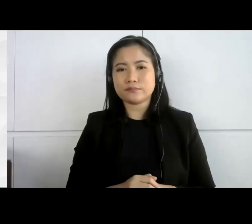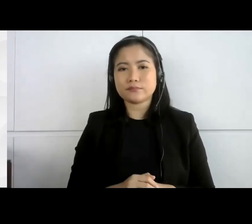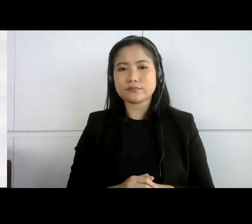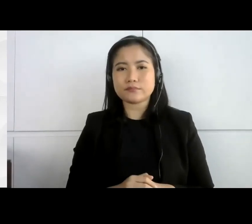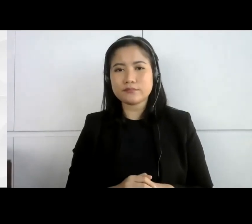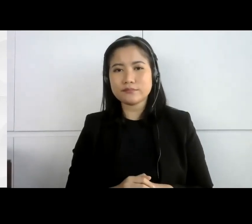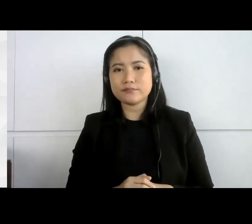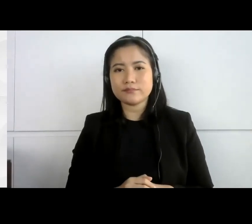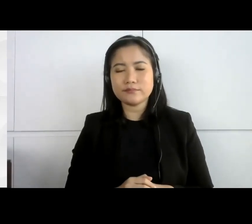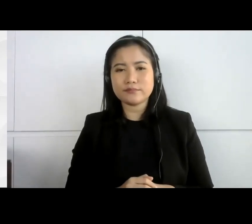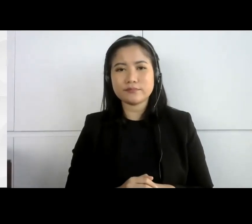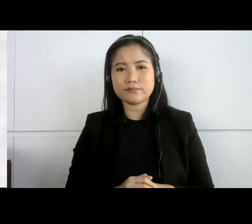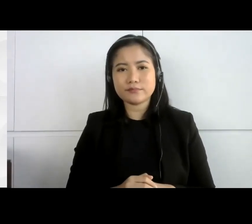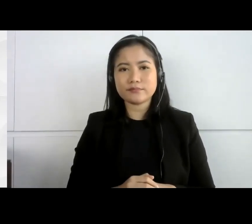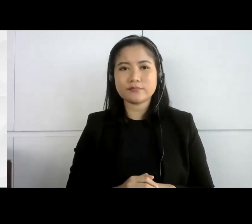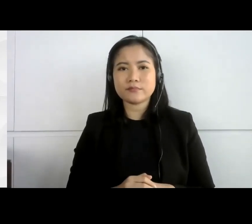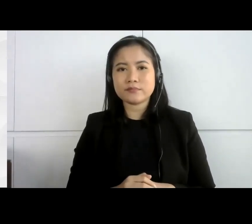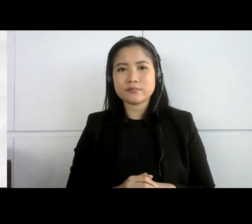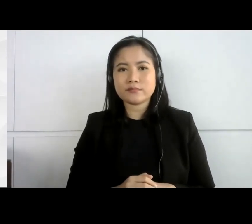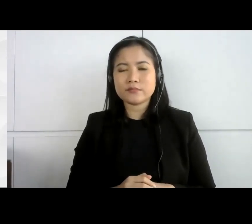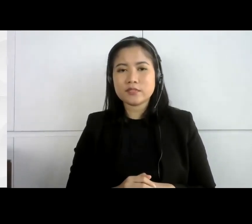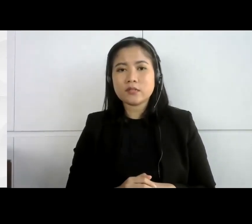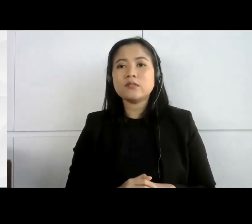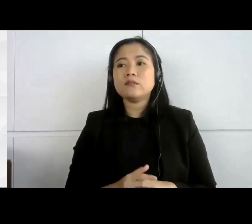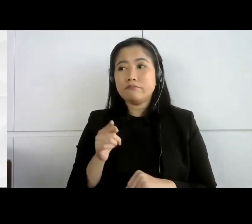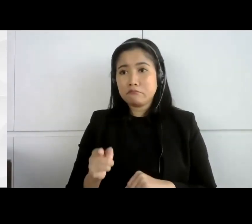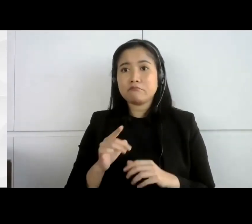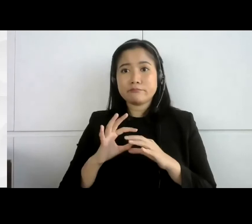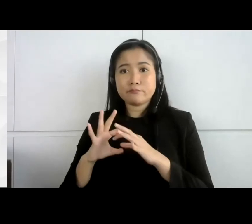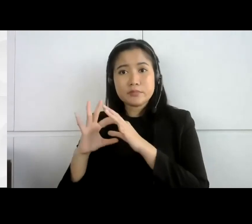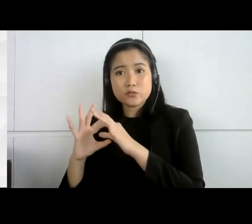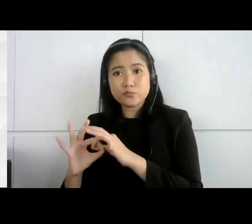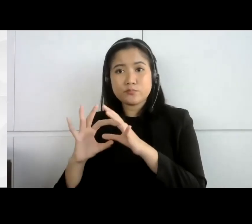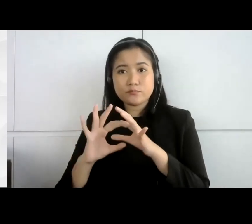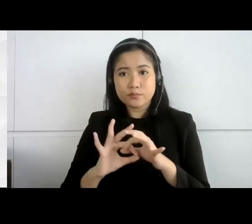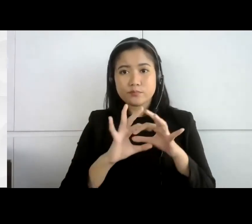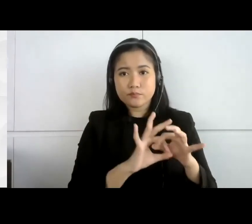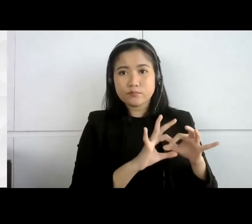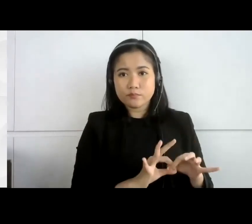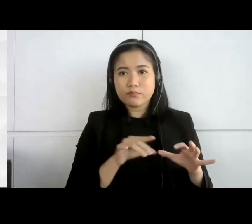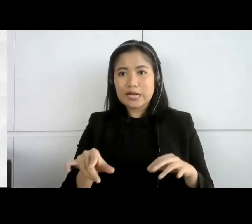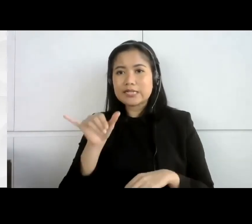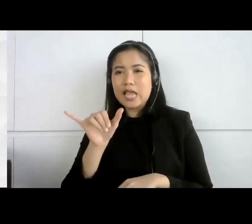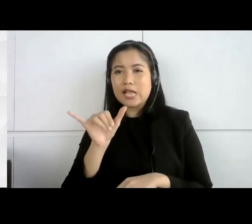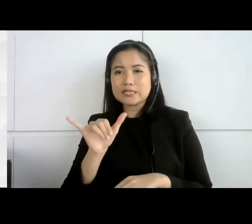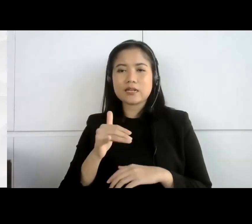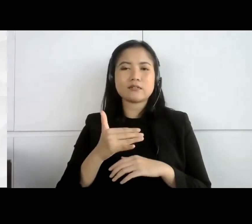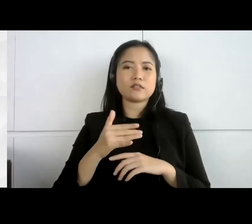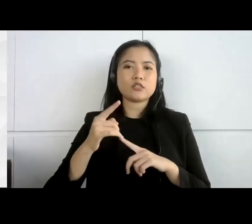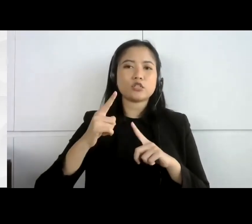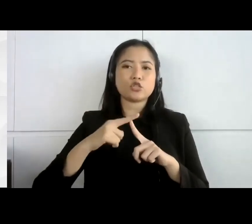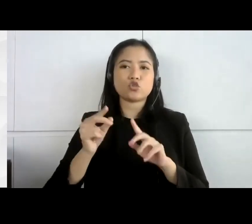Dan tentunya apa yang telah dilakukan, kemitraan yang dilakukan oleh Yayasan Tunas